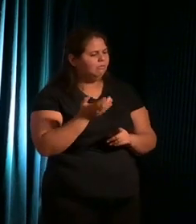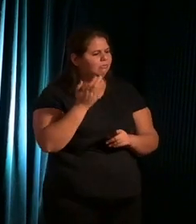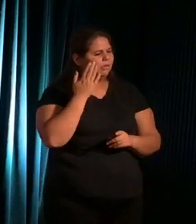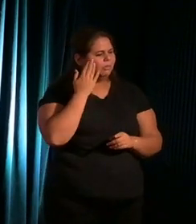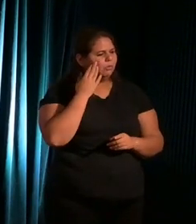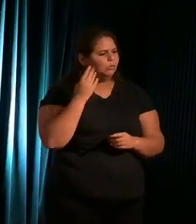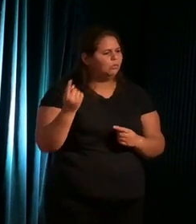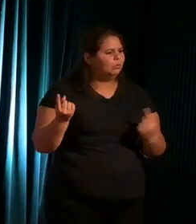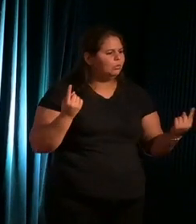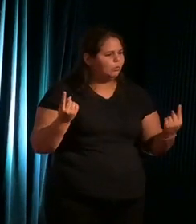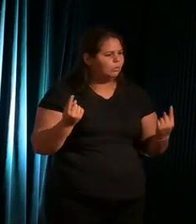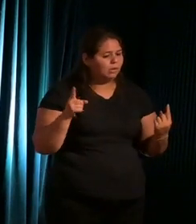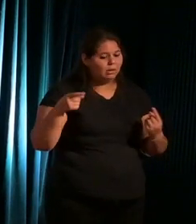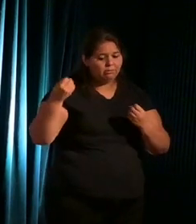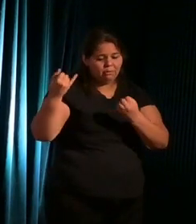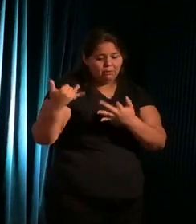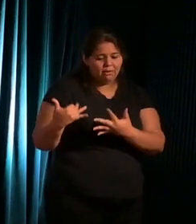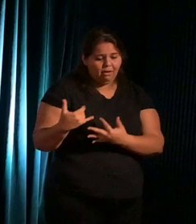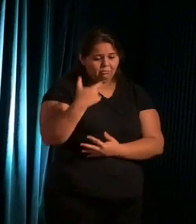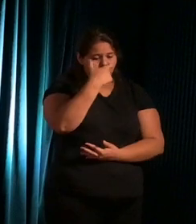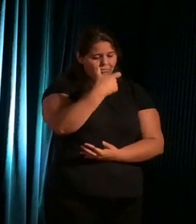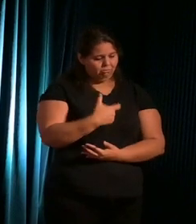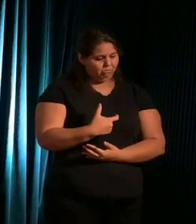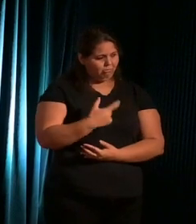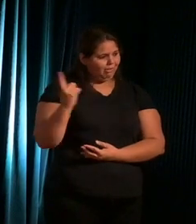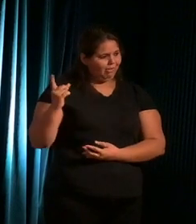relação a quem eu sou.